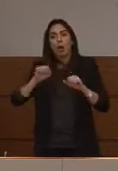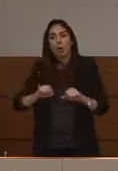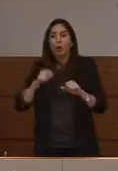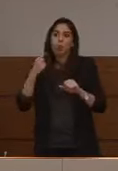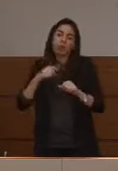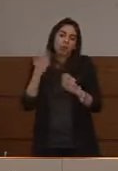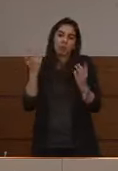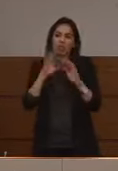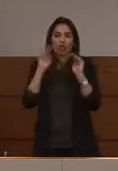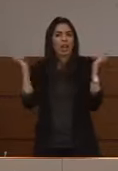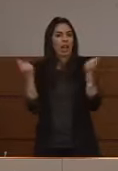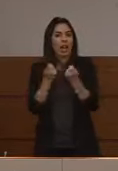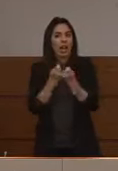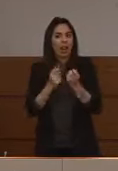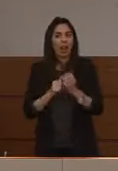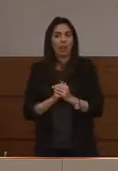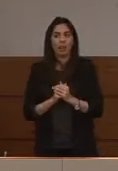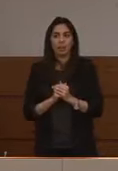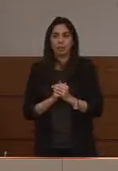generale